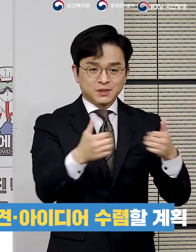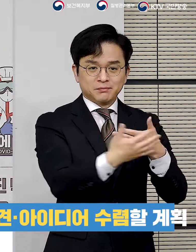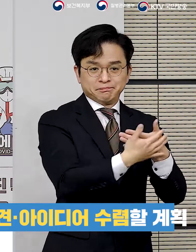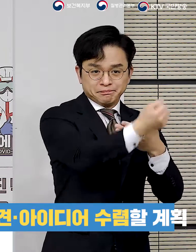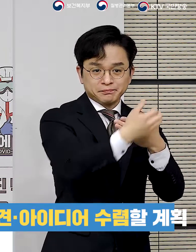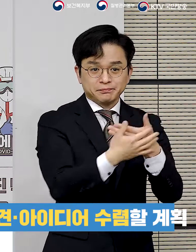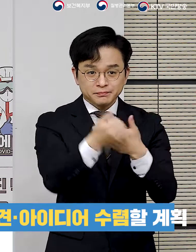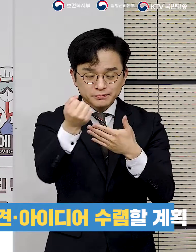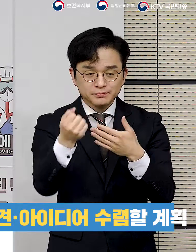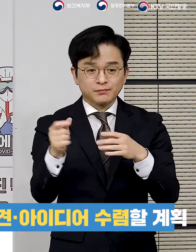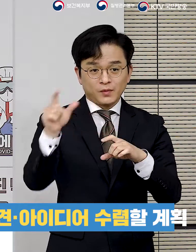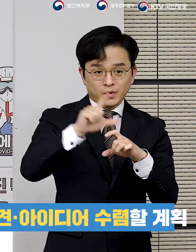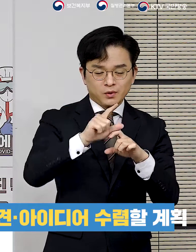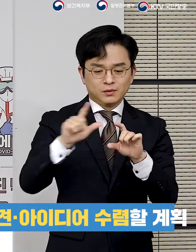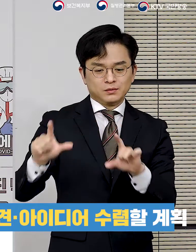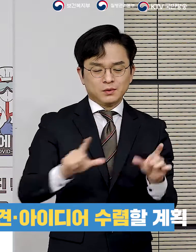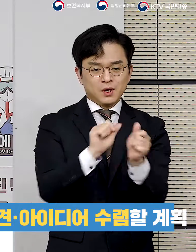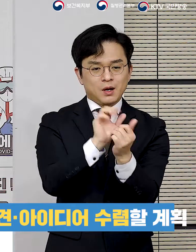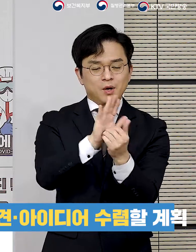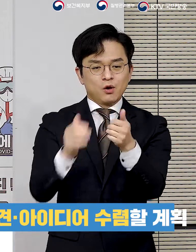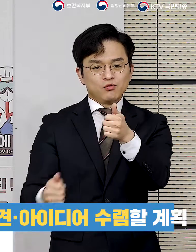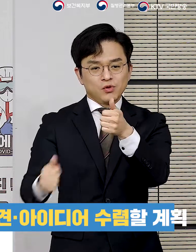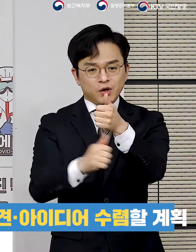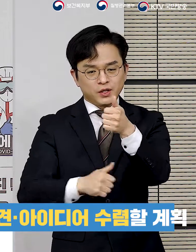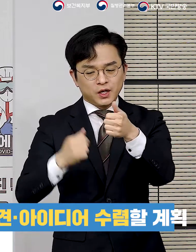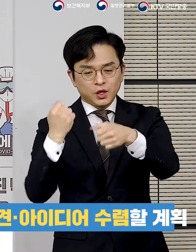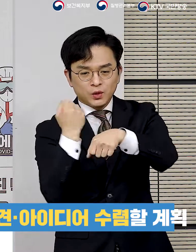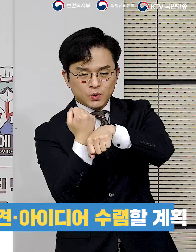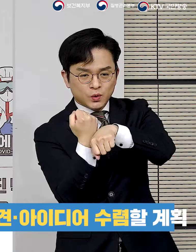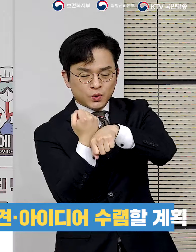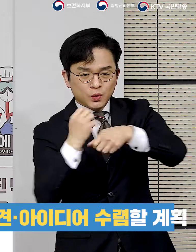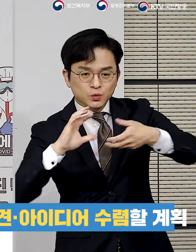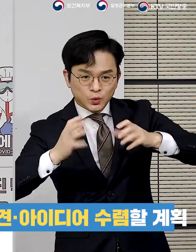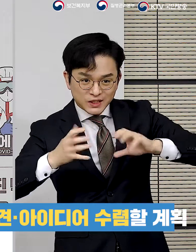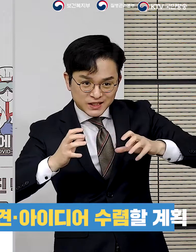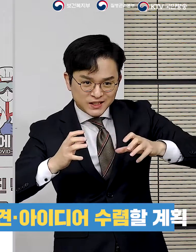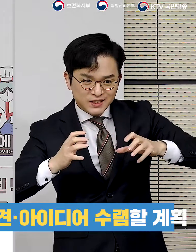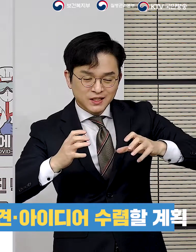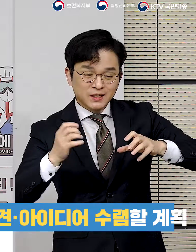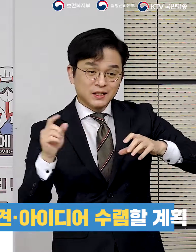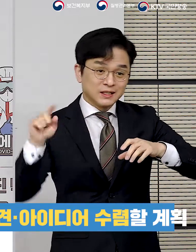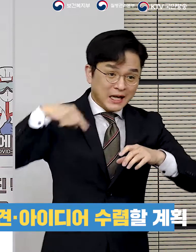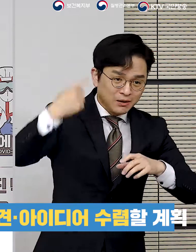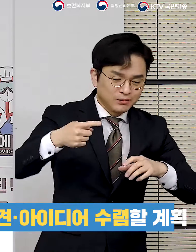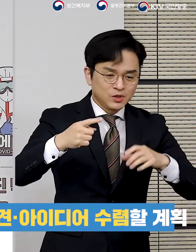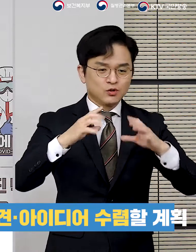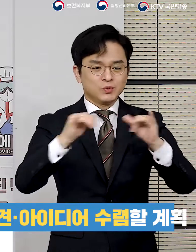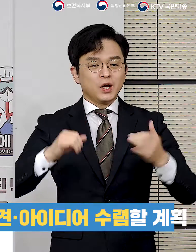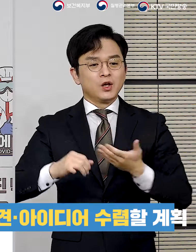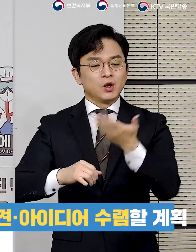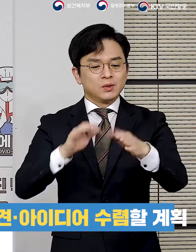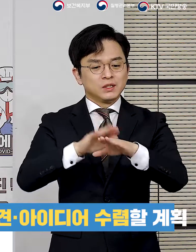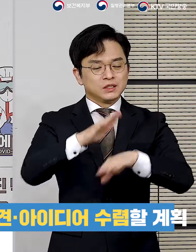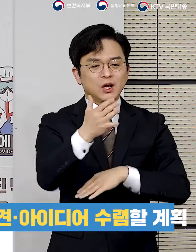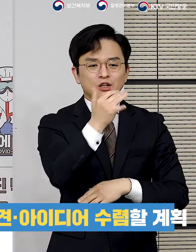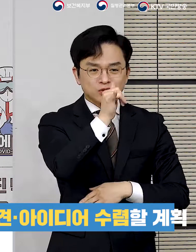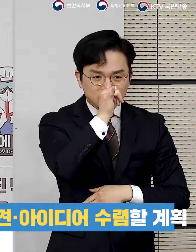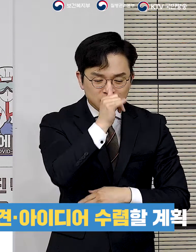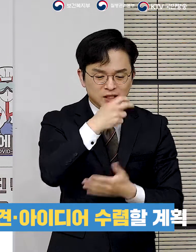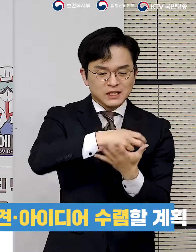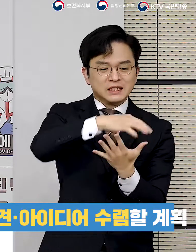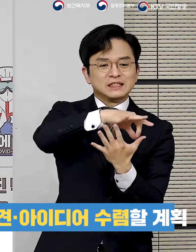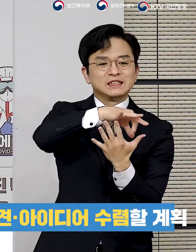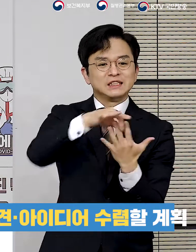듣고 생활방역위원회의 논의를 거쳐 우리 사회가 합의하고 수용 가능한 수준으로 확정할 수 있도록